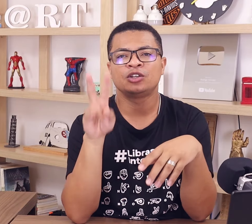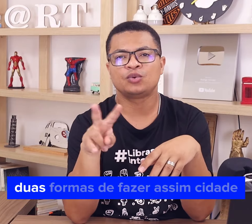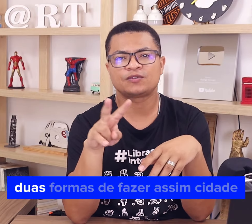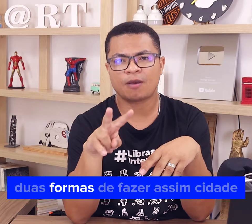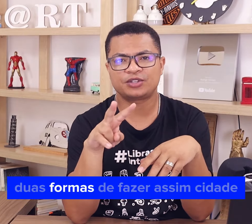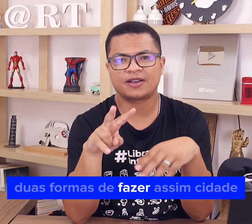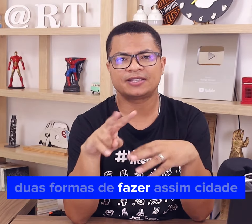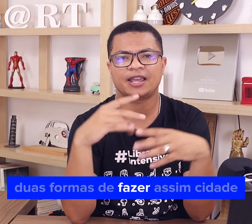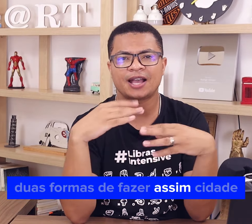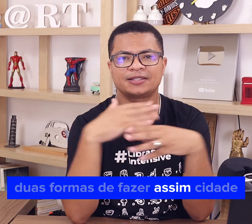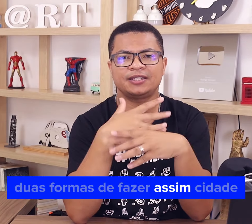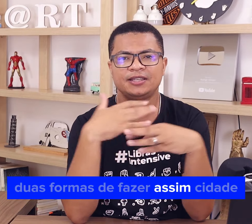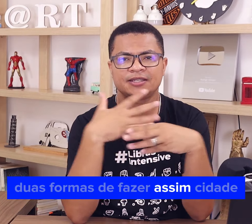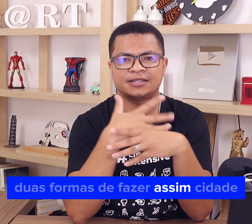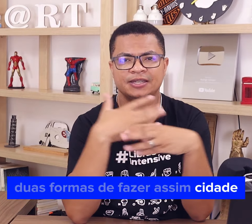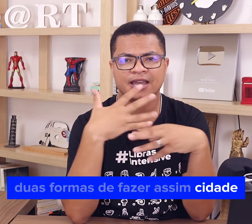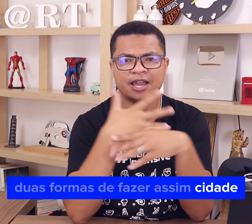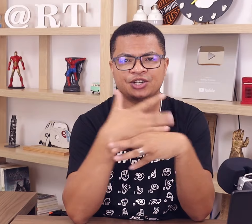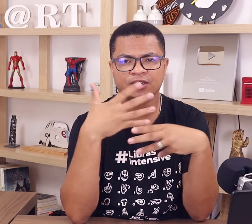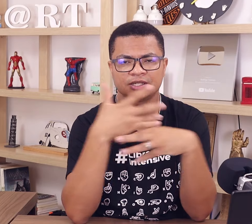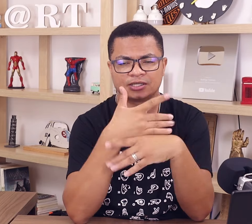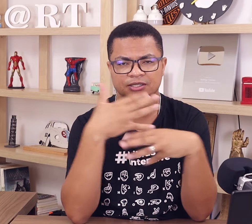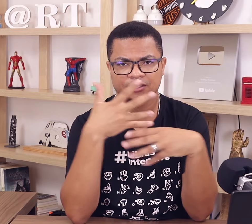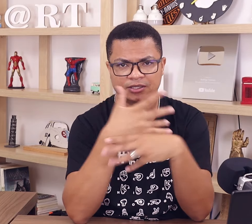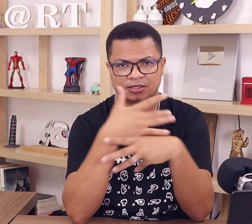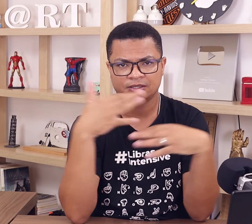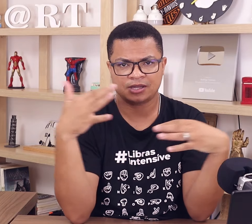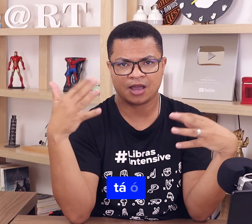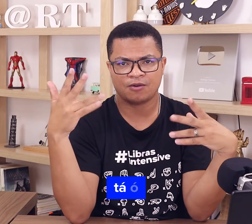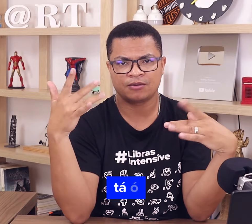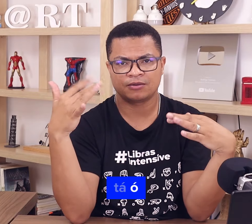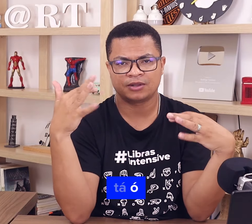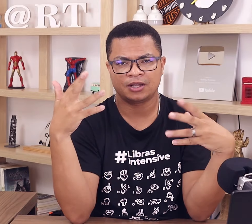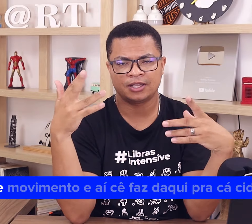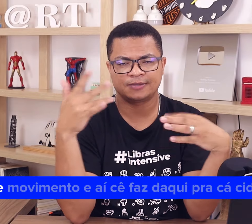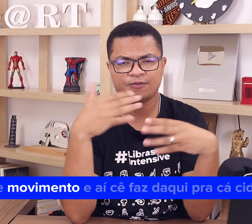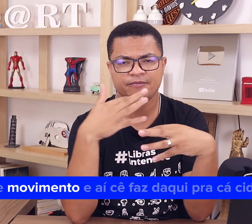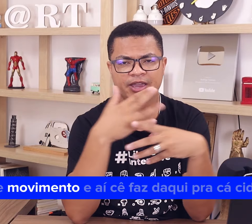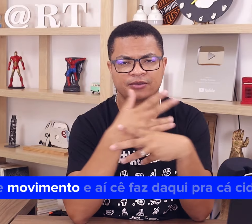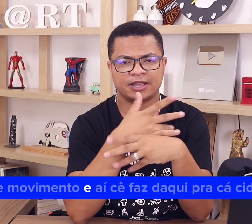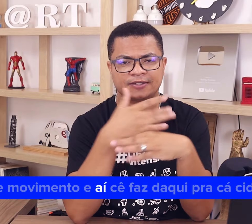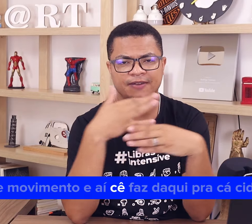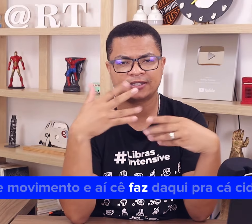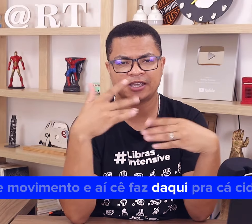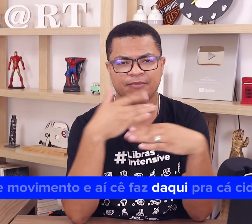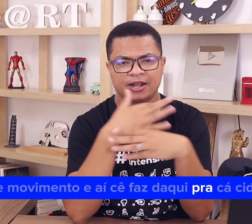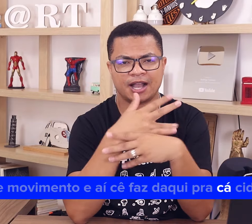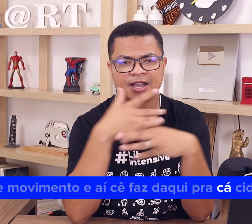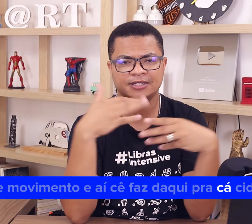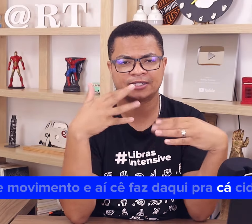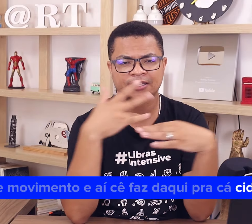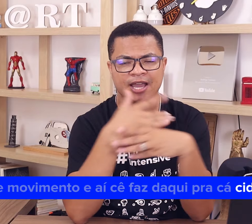Duas formas de fazer. Assim, cidade. Tá? Ó. Esse movimento. E aí você faz daqui pra cá. Cidade.